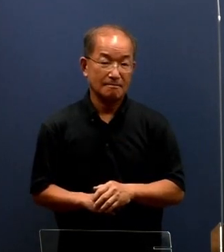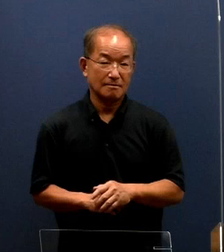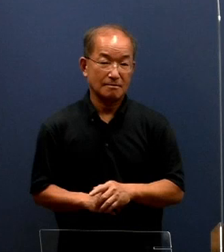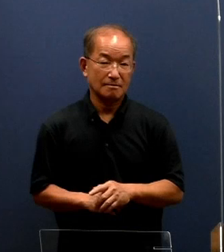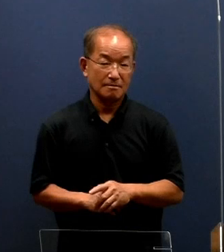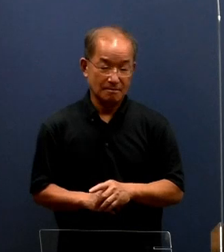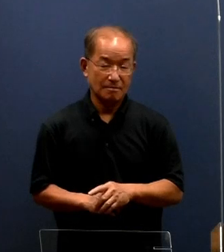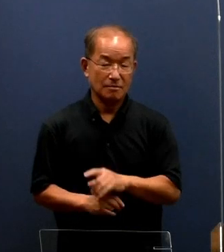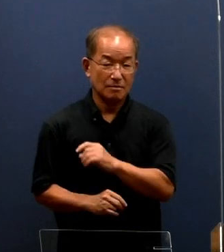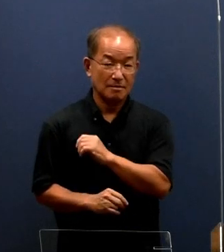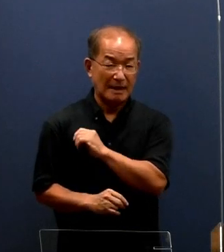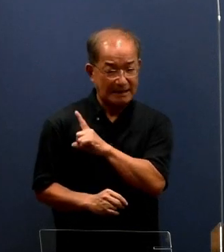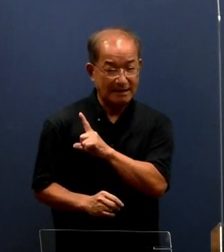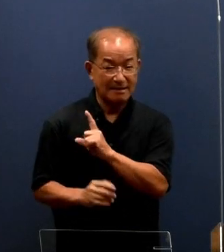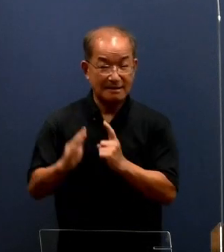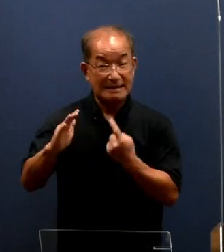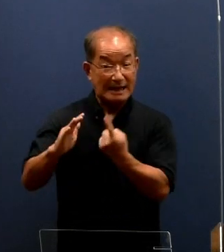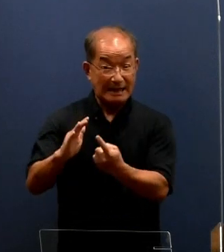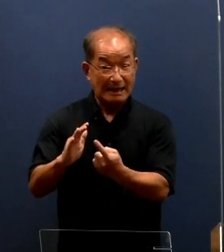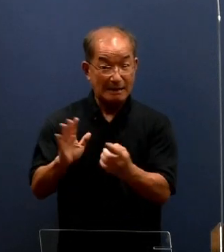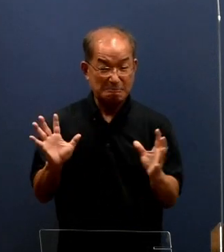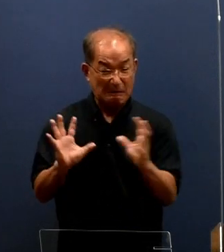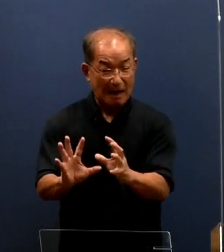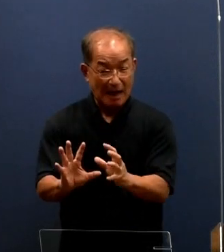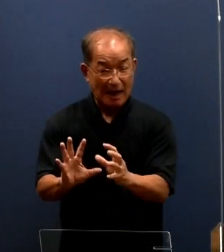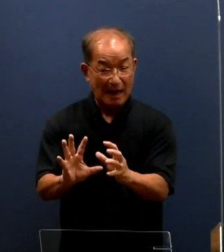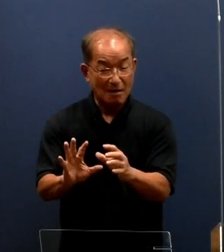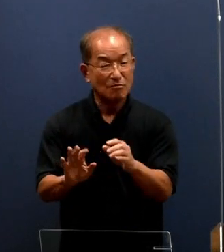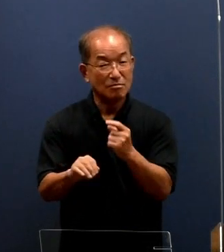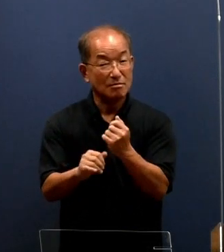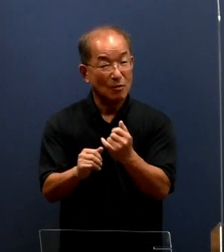でいるということでもあると思いますね。